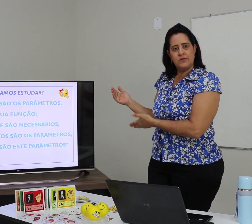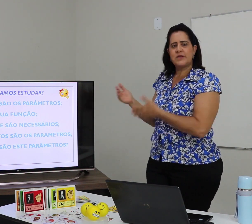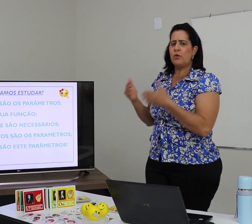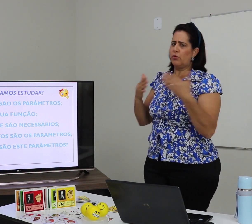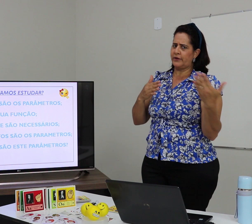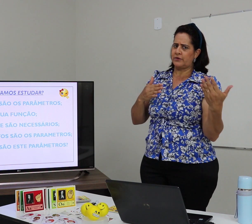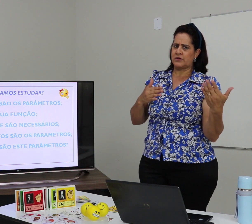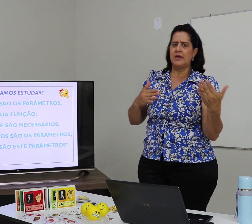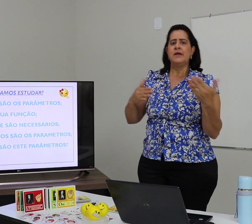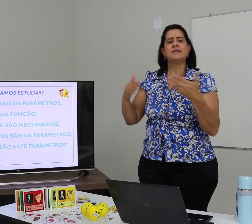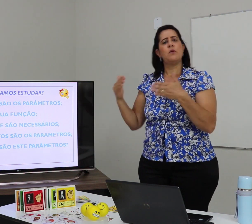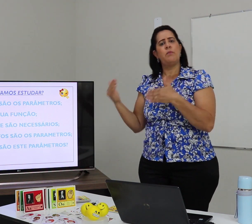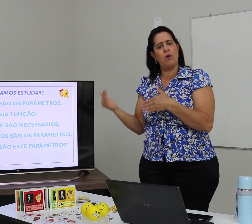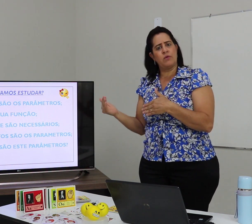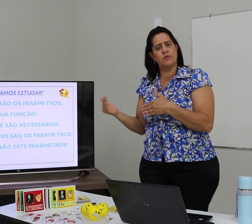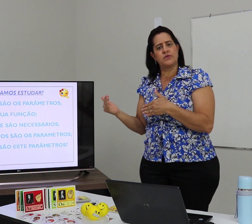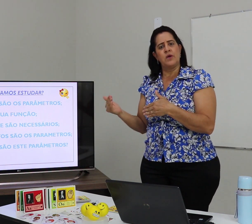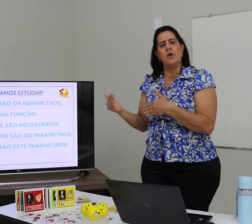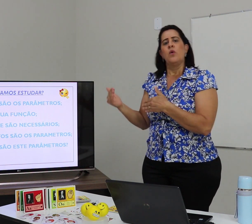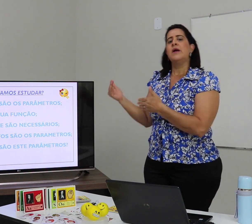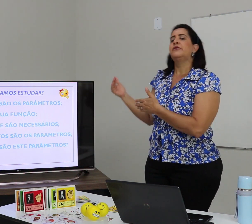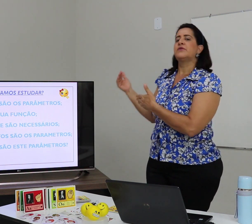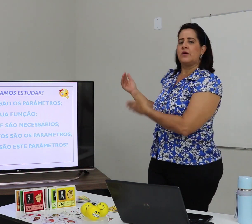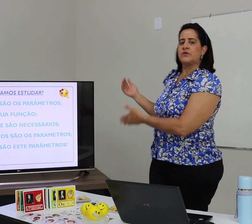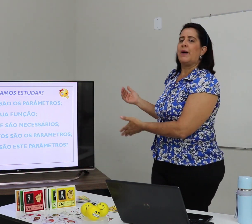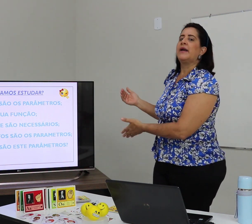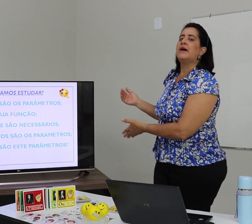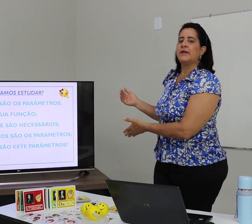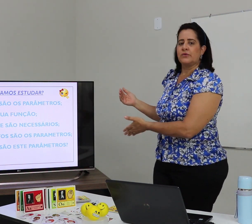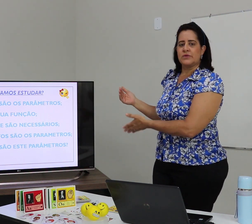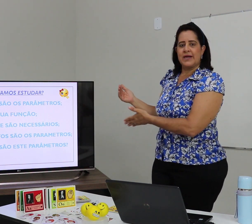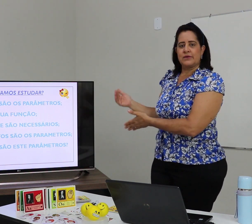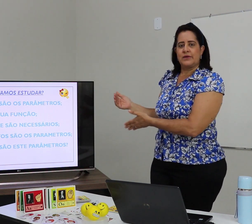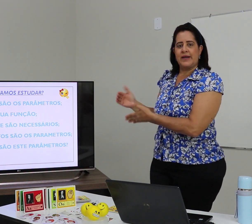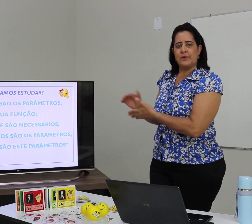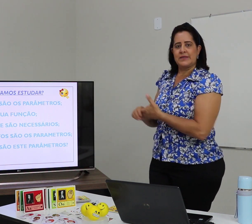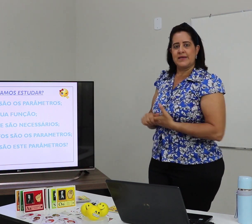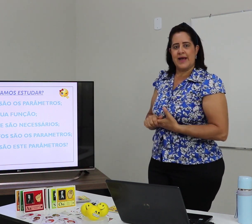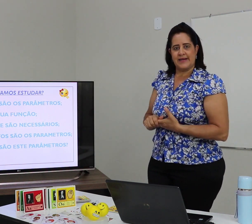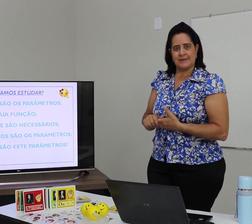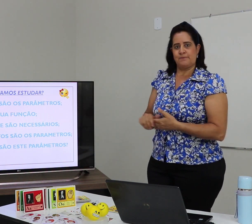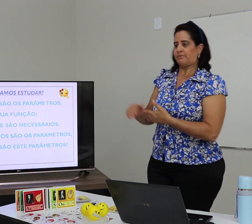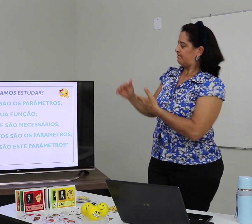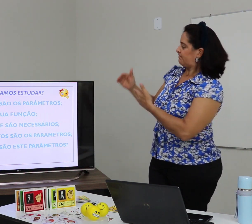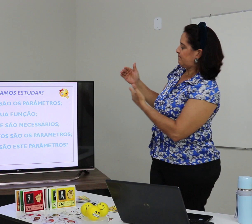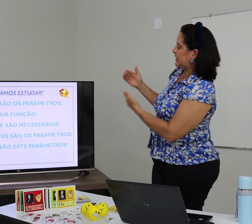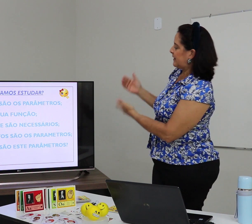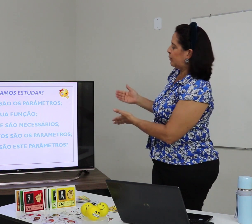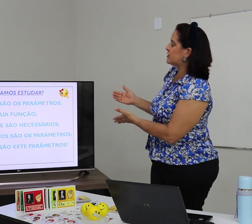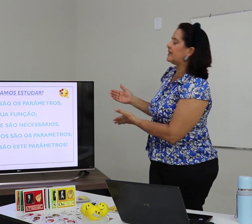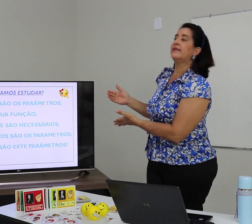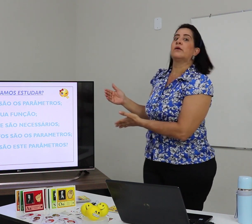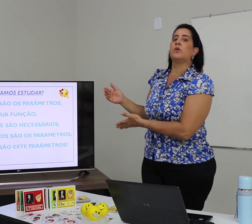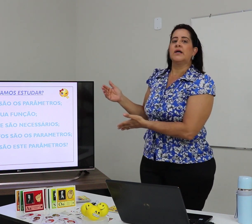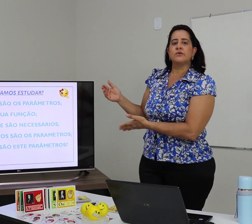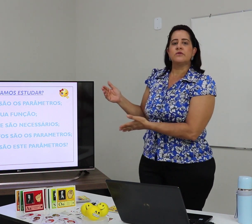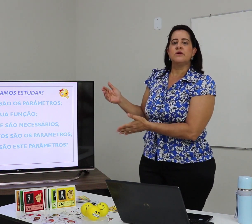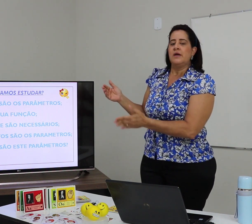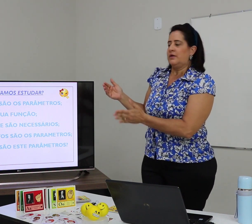são muitos, são poucos, quantos são os parâmetros dentro da língua de sinais. Depois de entender quantos, nós